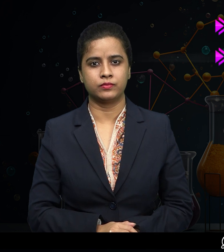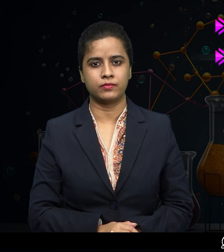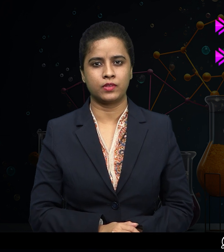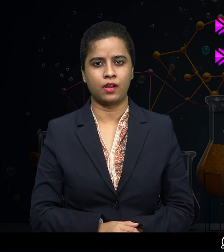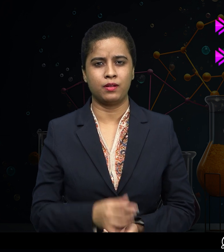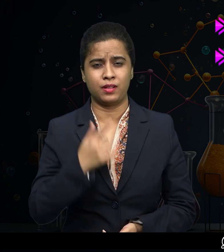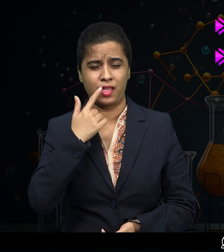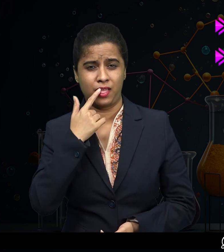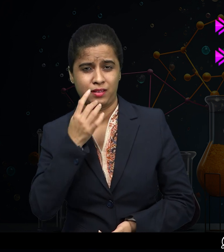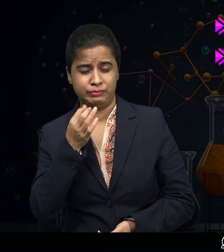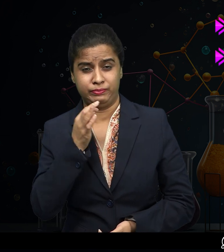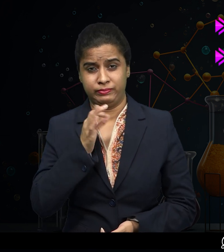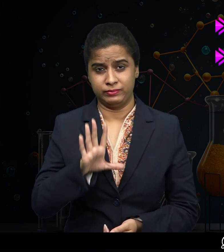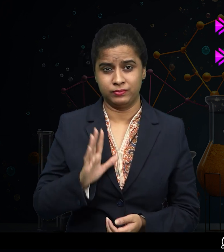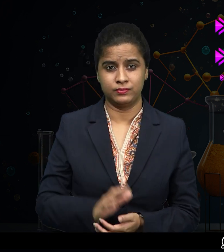இது புளிப்பு.